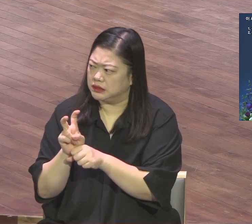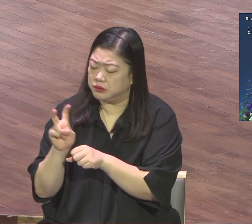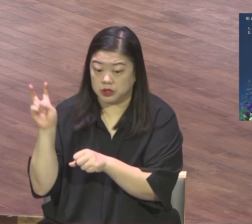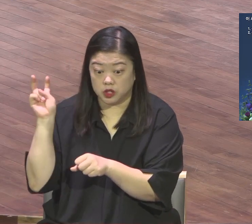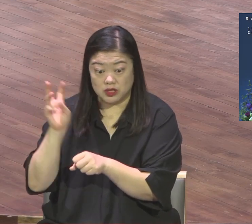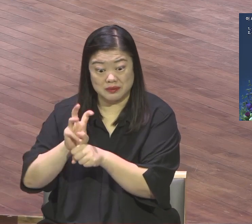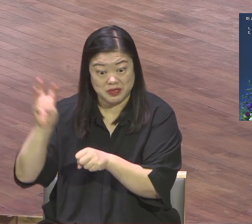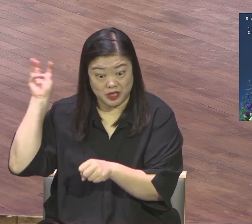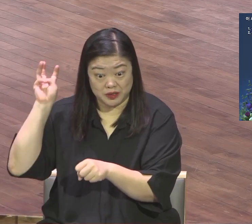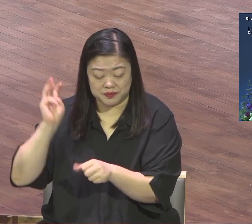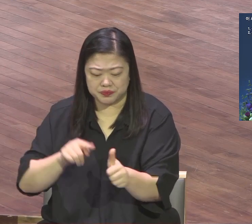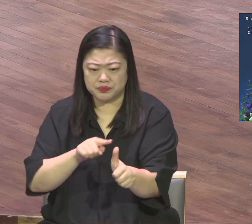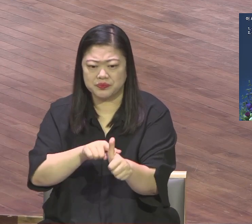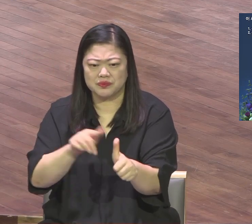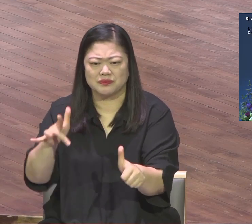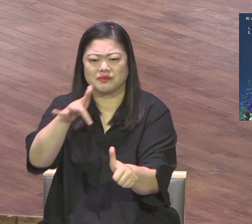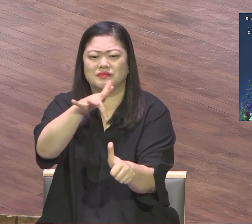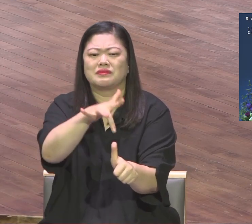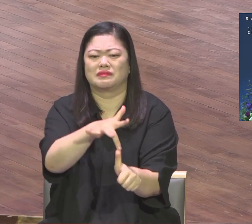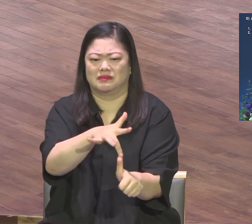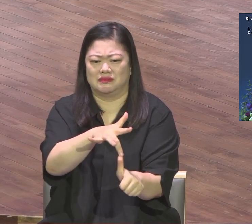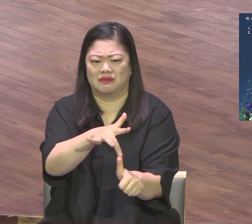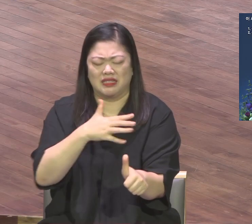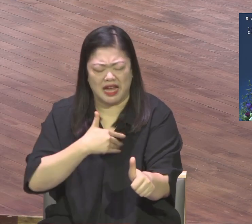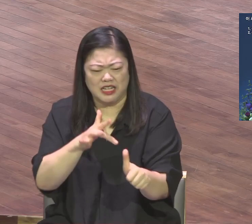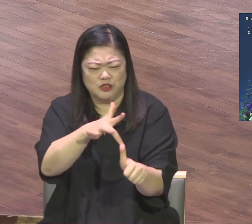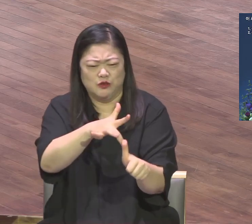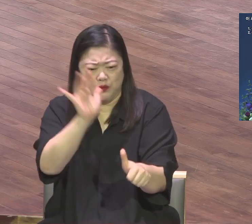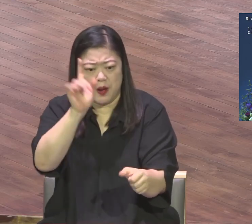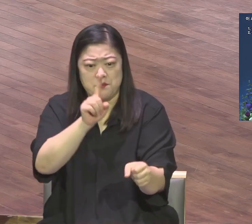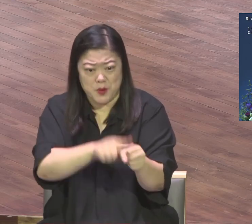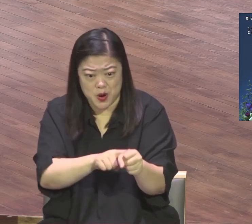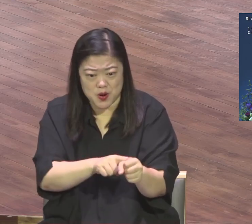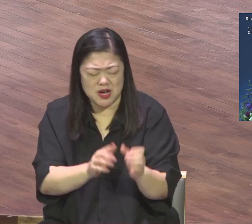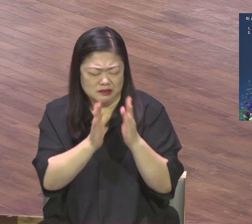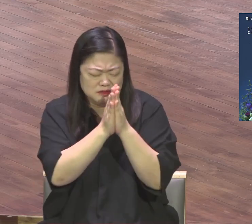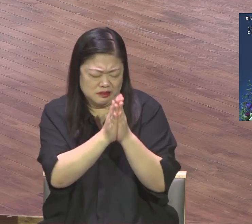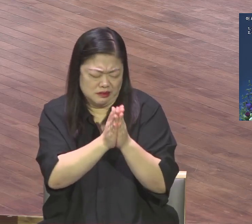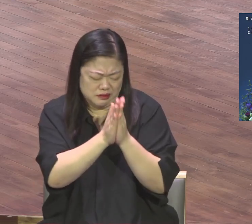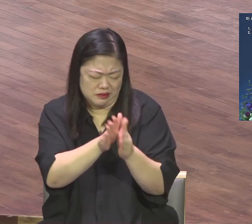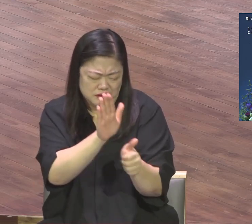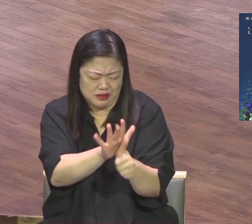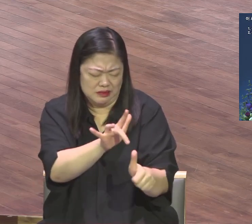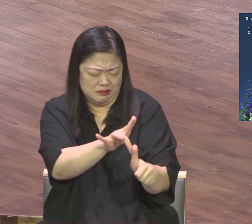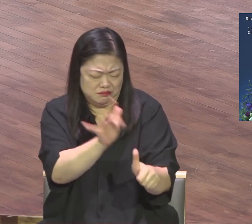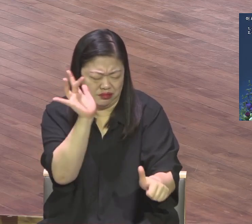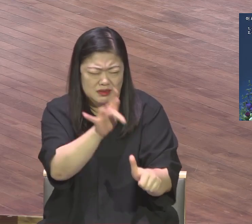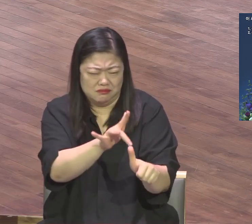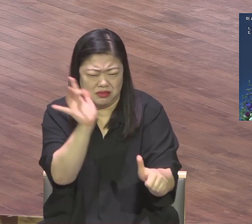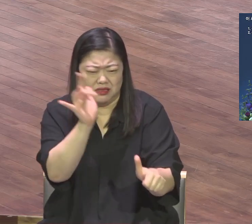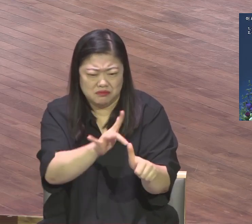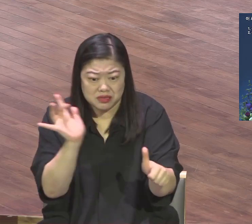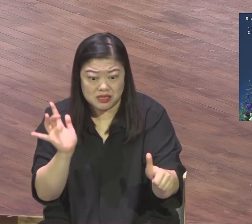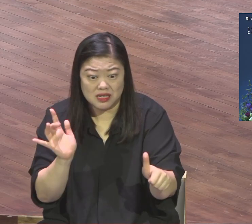귀신이 초저녁에 나가주면 좋은데 안 나가니까 제가 자꾸 끝장을 보잖아요. 그러니까 너무